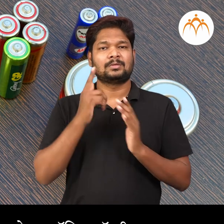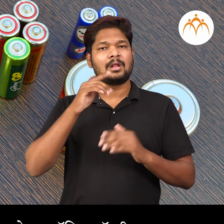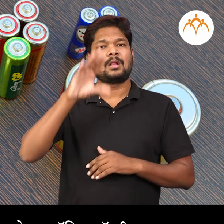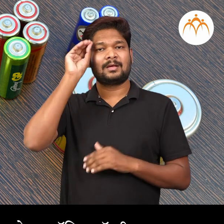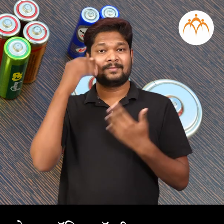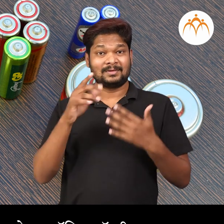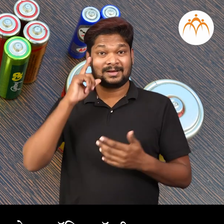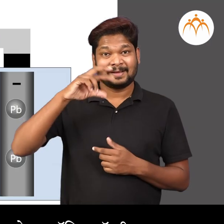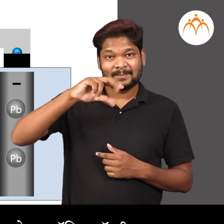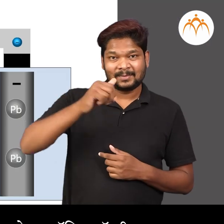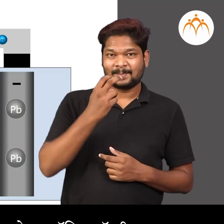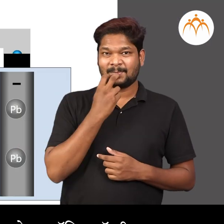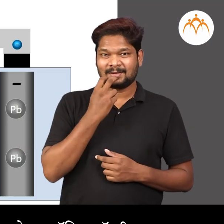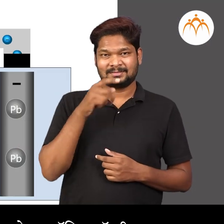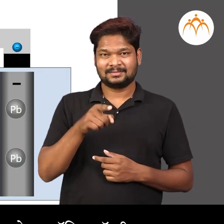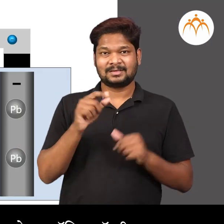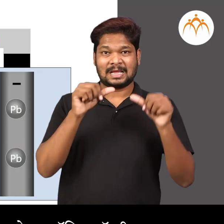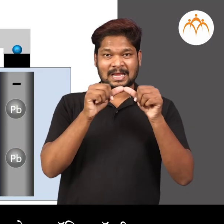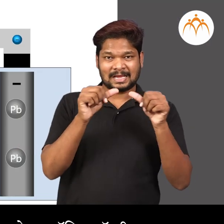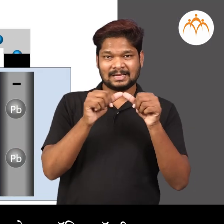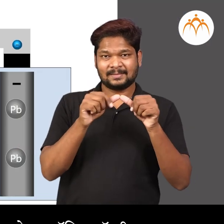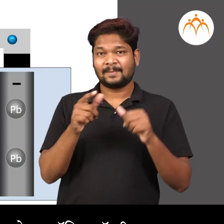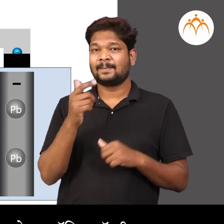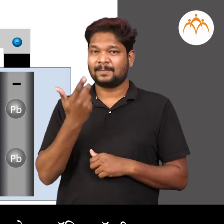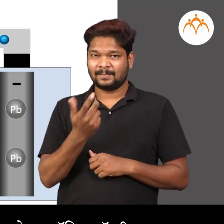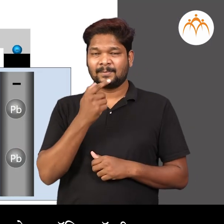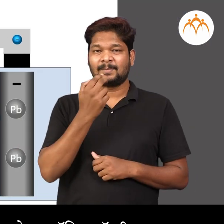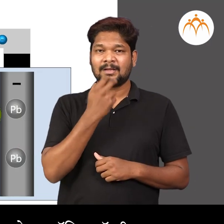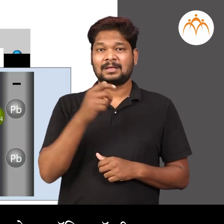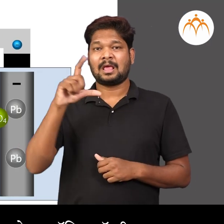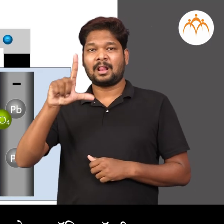लेमन बैटरी बैटरी बैटरी